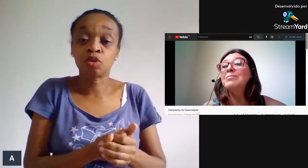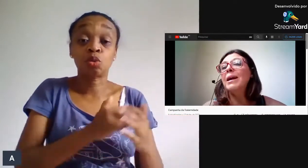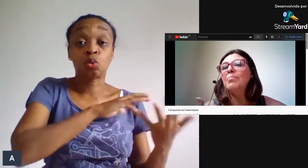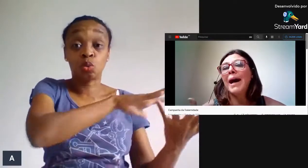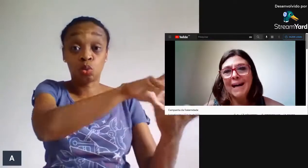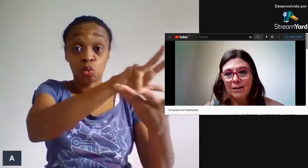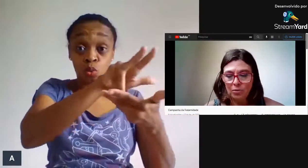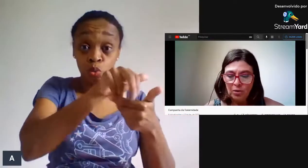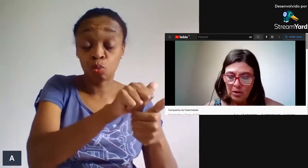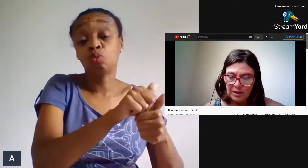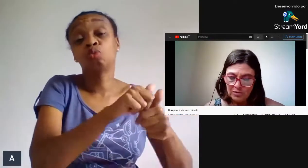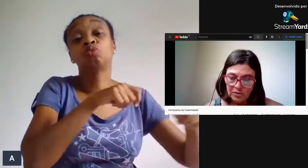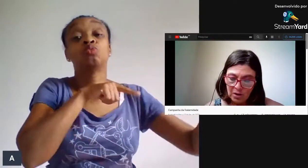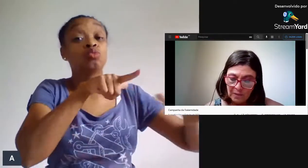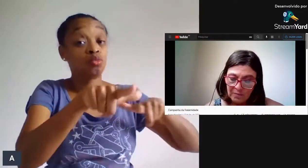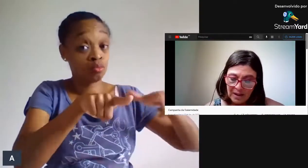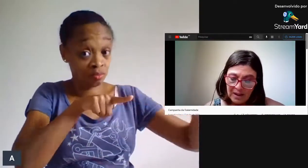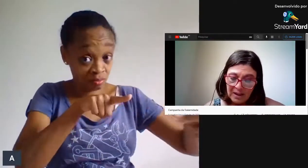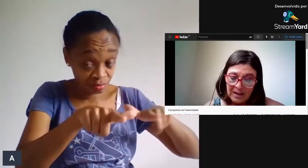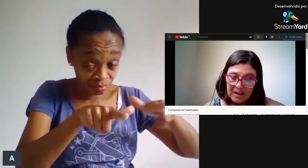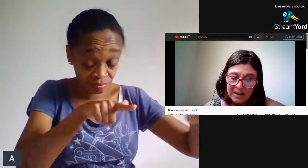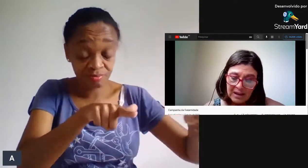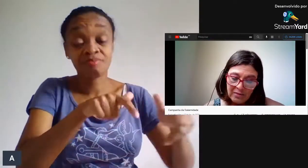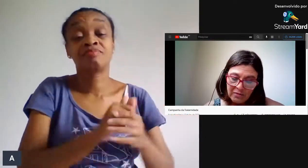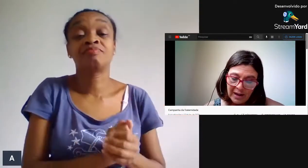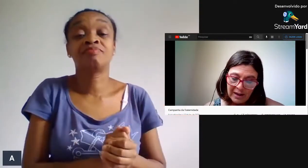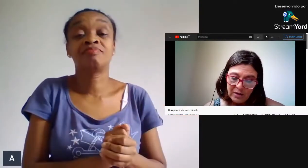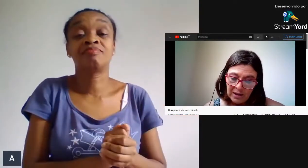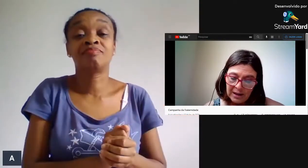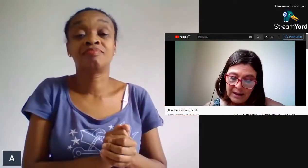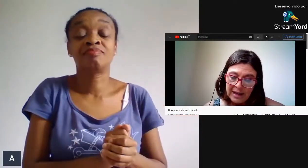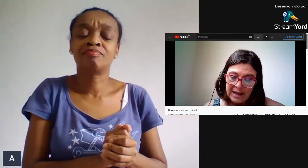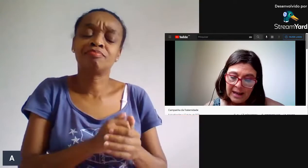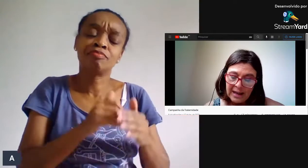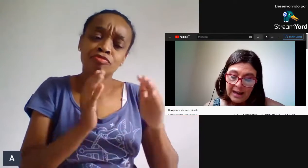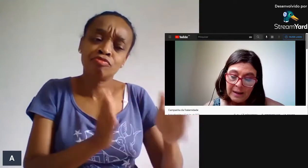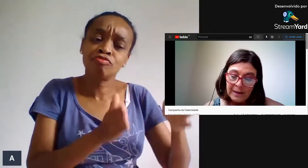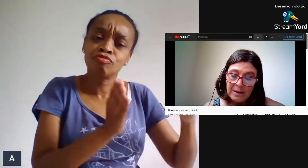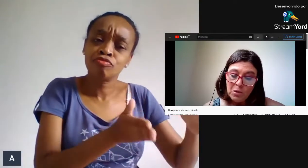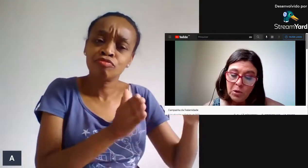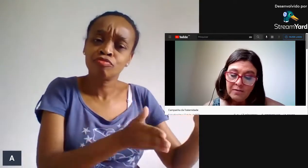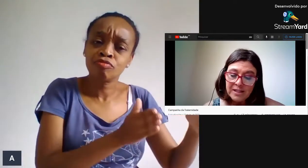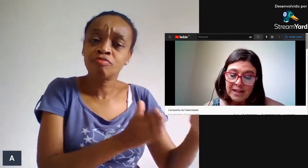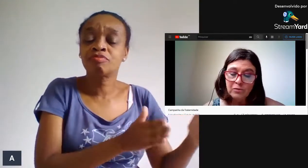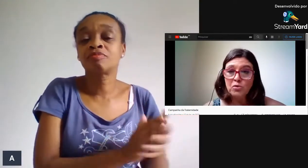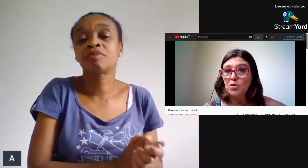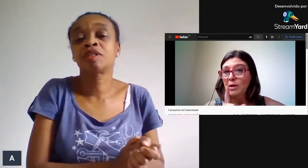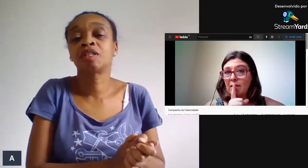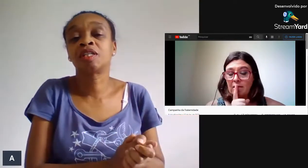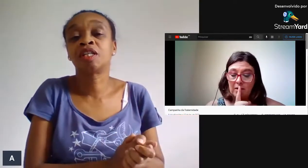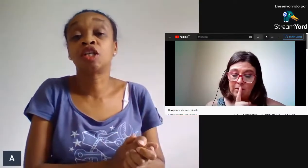mundo do trabalho, olha só. E vai, olha, em